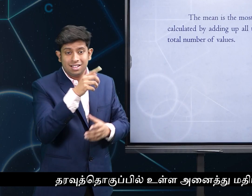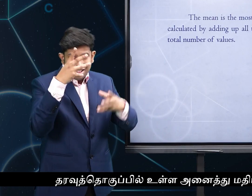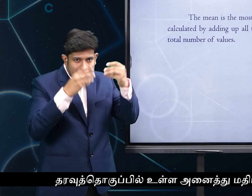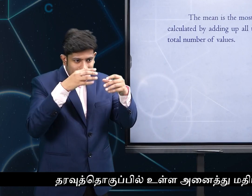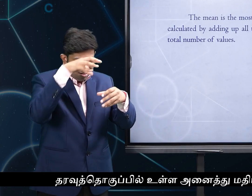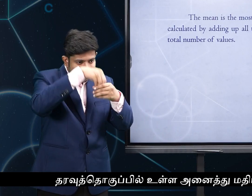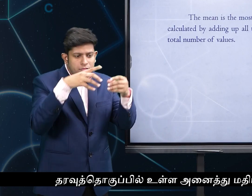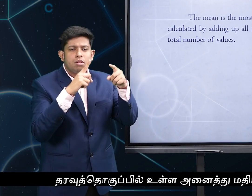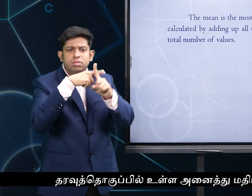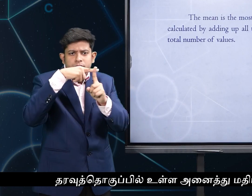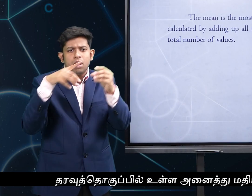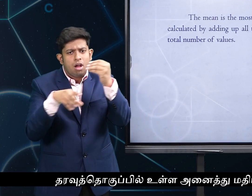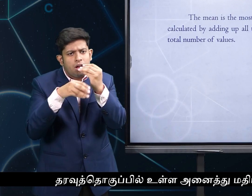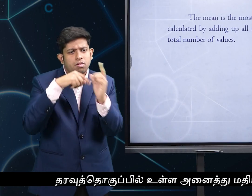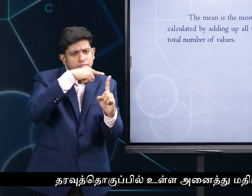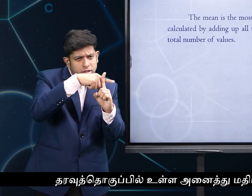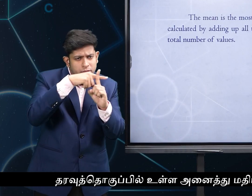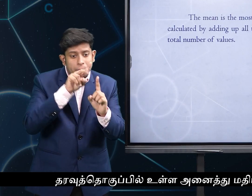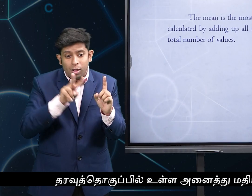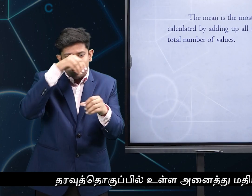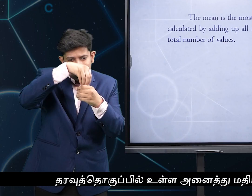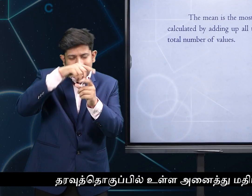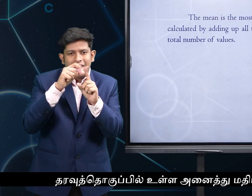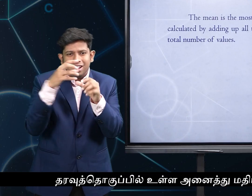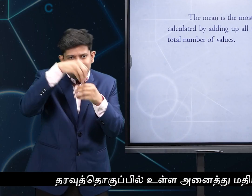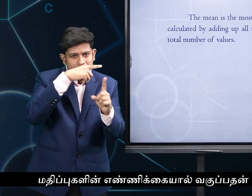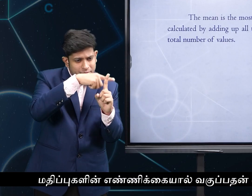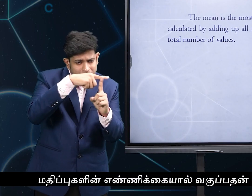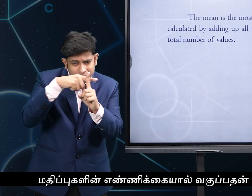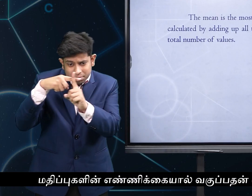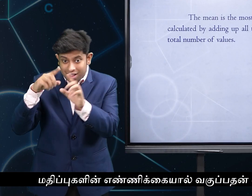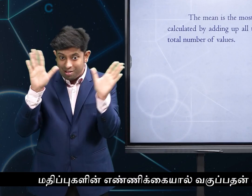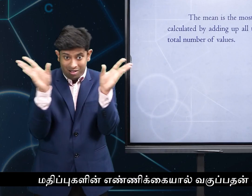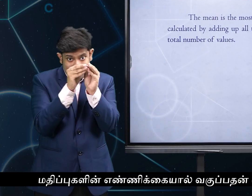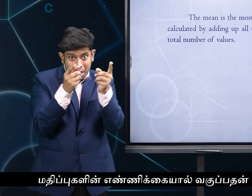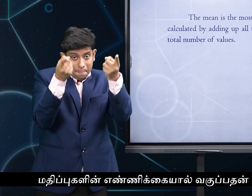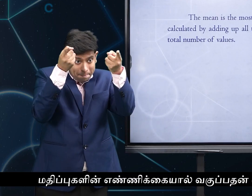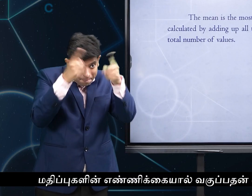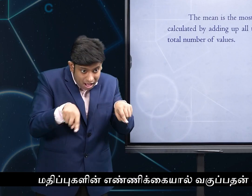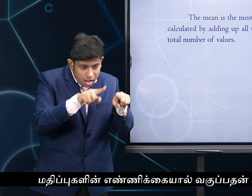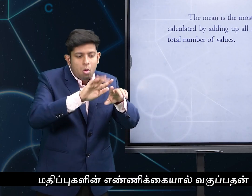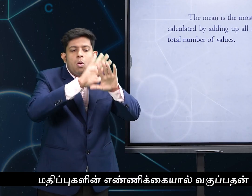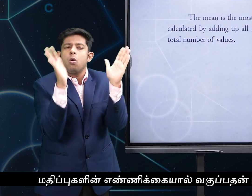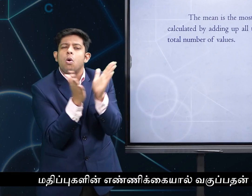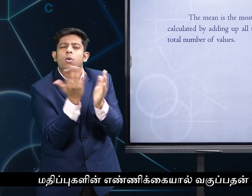தரவு தொகுப்பில் உள்ள அனைத்து மதிப்புகளையும் சேர்த்து மொத்த மதிப்புகளின் எண்ணிக்கையால் வகுப்பதின் மூலம் இது